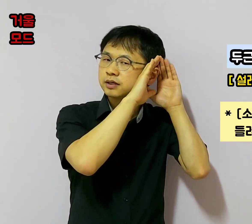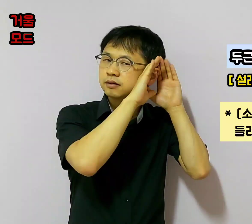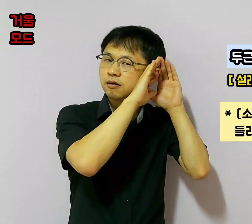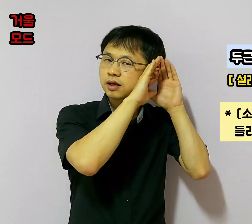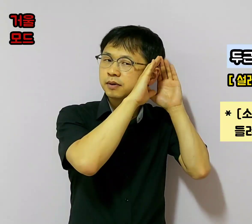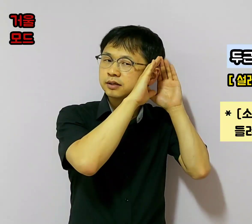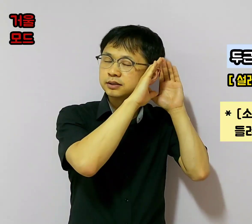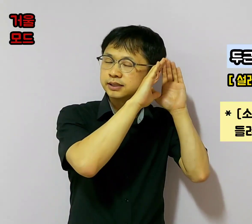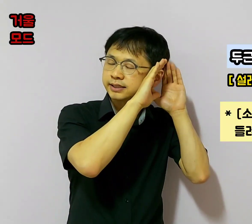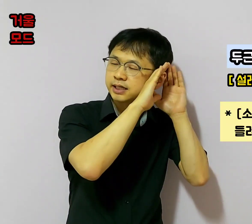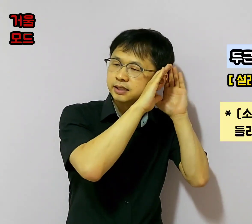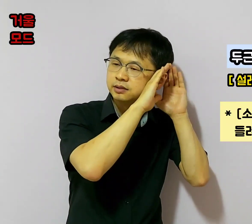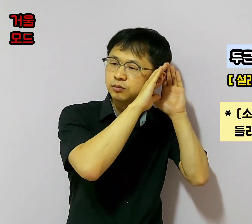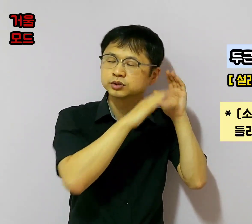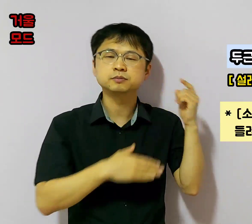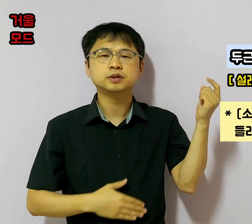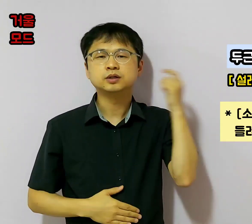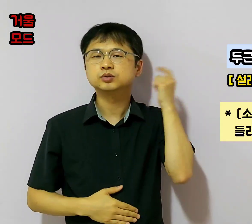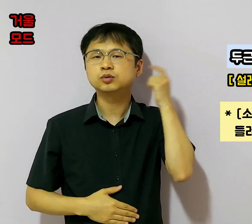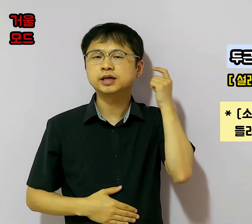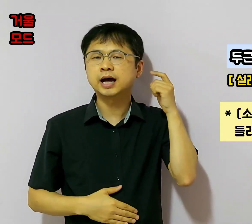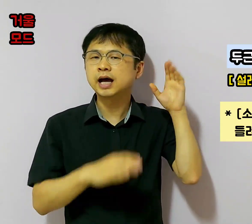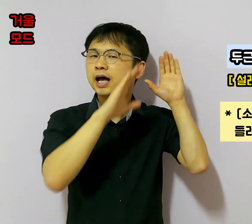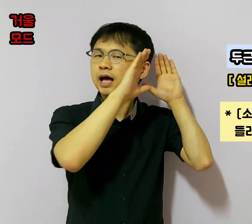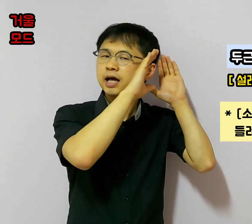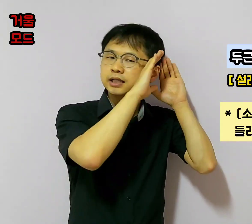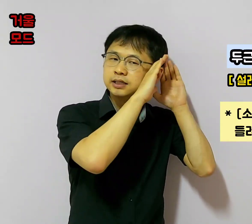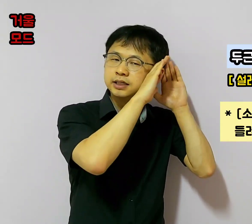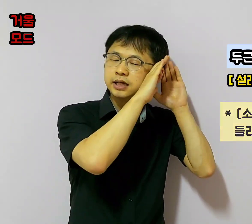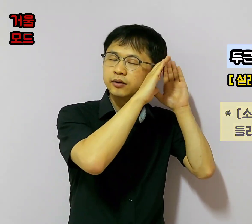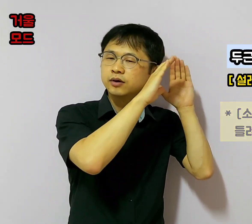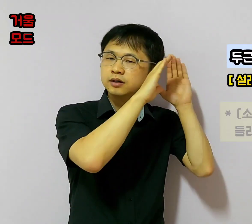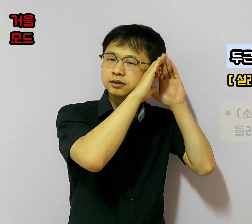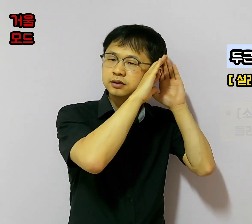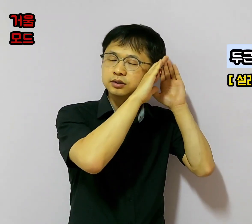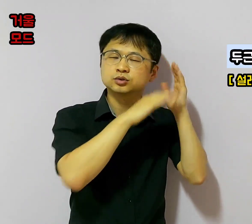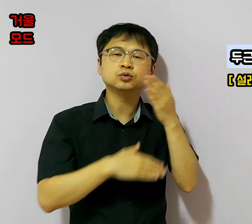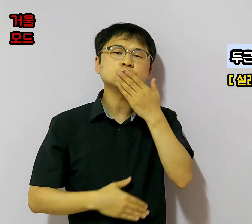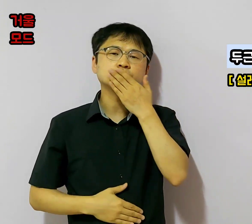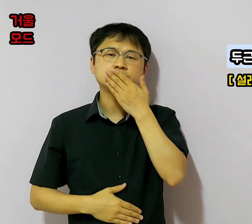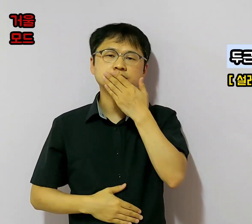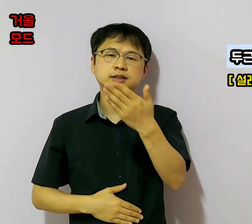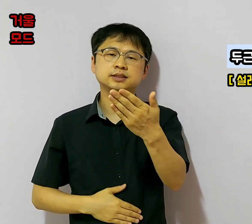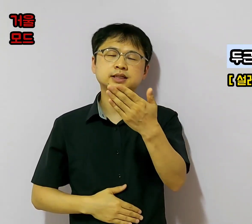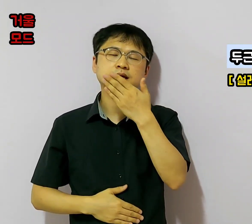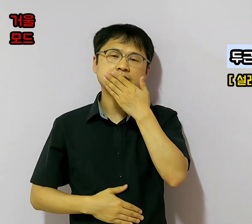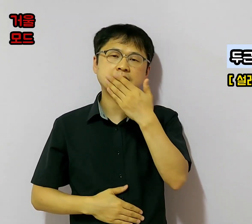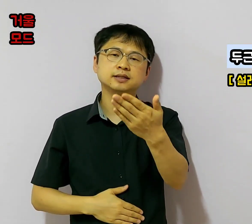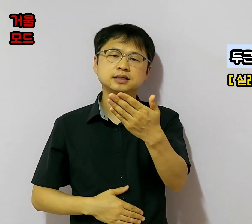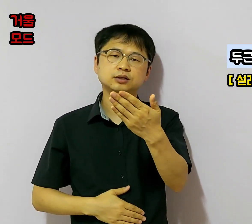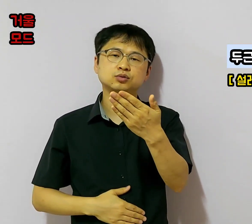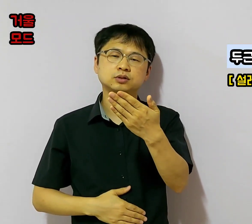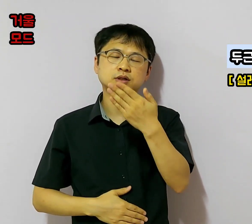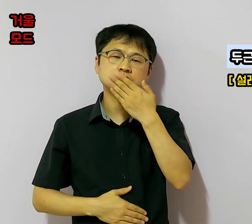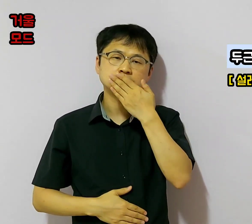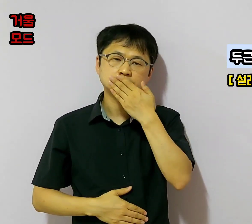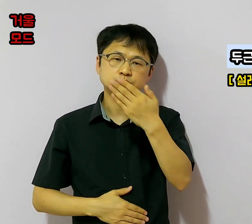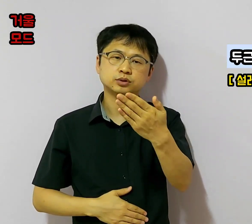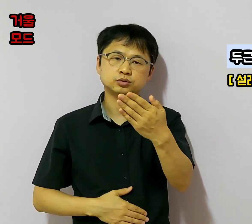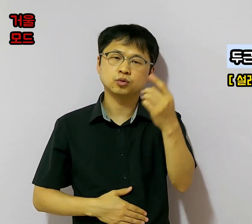뒷바퀴를 넓게 만들어서 자세히 듣는 모습, 소리가 들리나요? 들을 수 있는지 가능이란 수어를